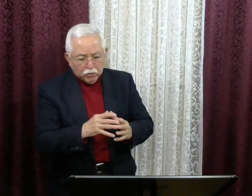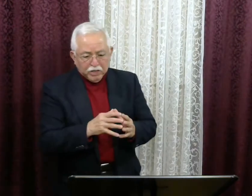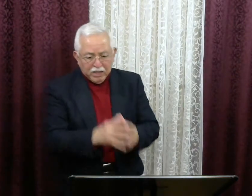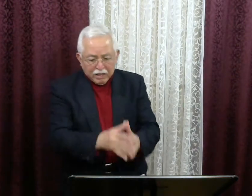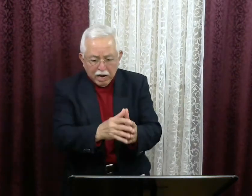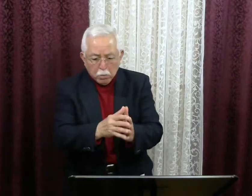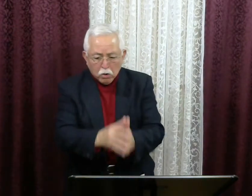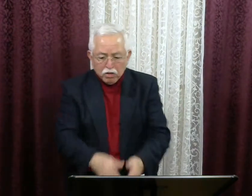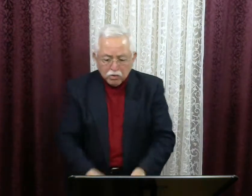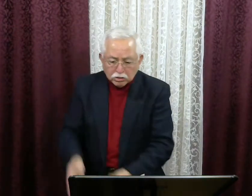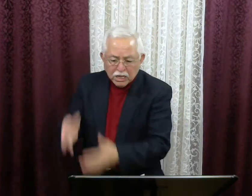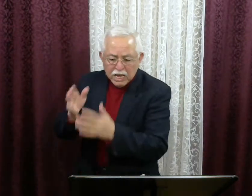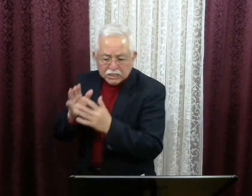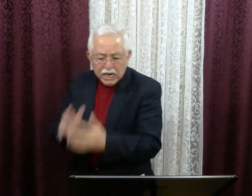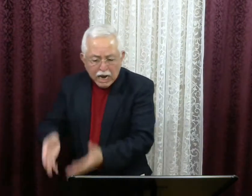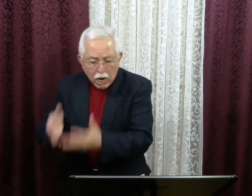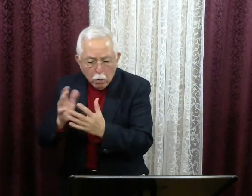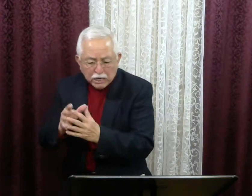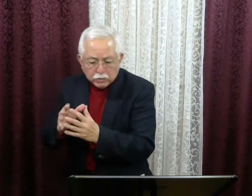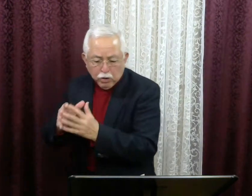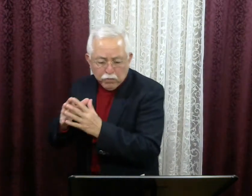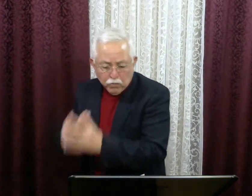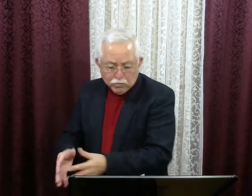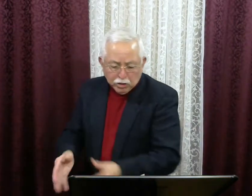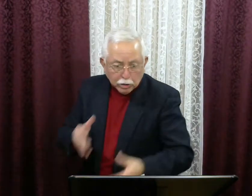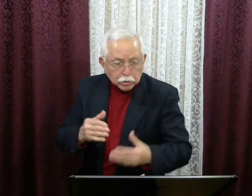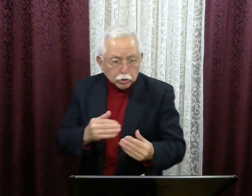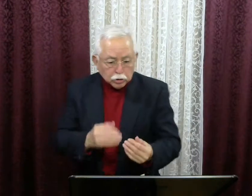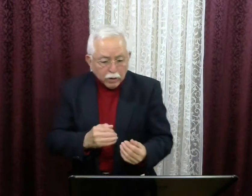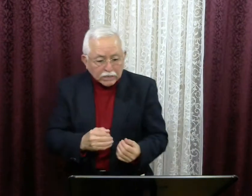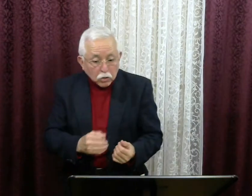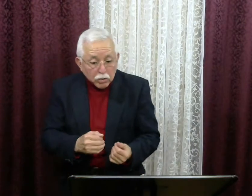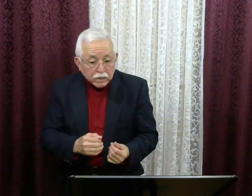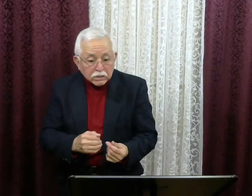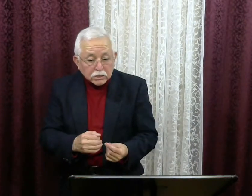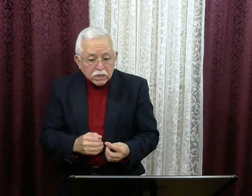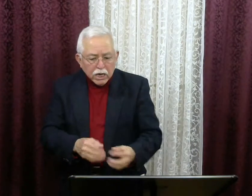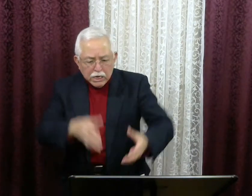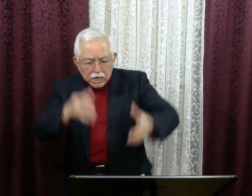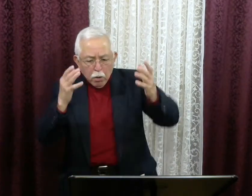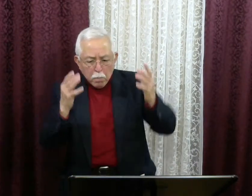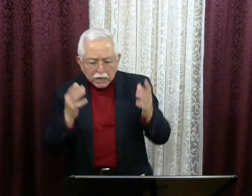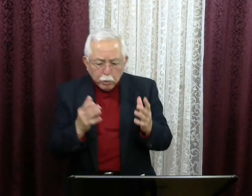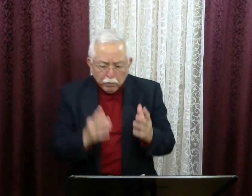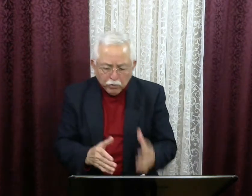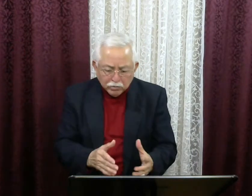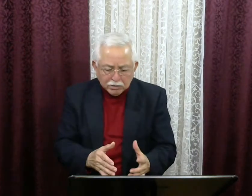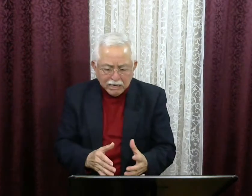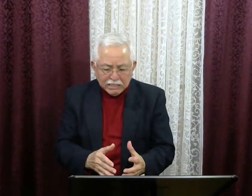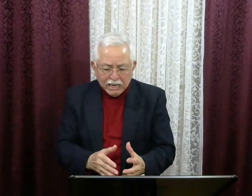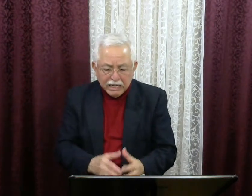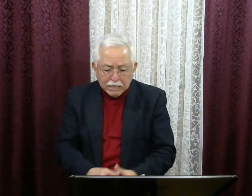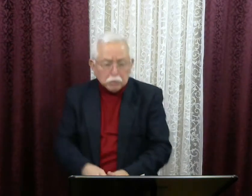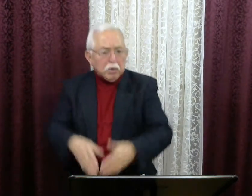profundidad del amor de Dios llega a lo más profundo de nuestros corazones y a lo más profundo del desaliento y